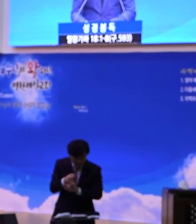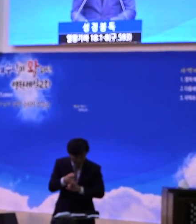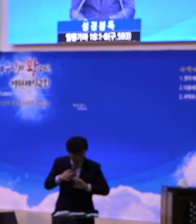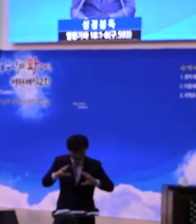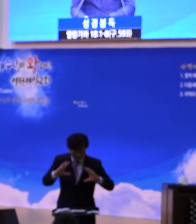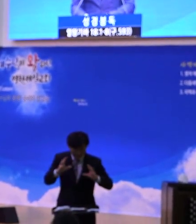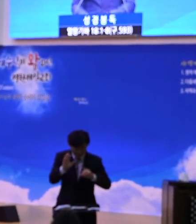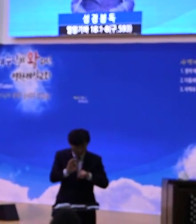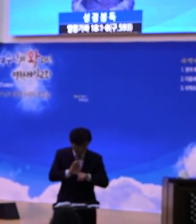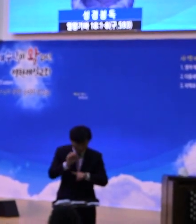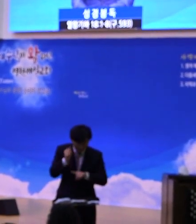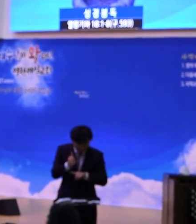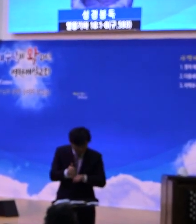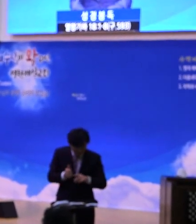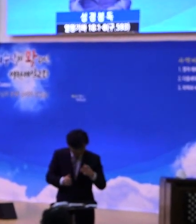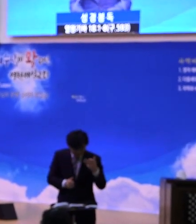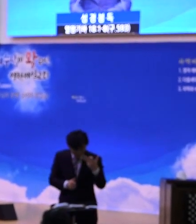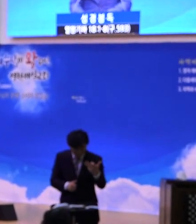말씀입니다.